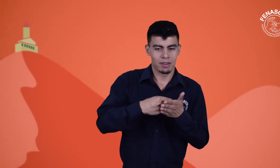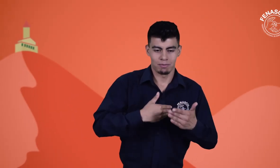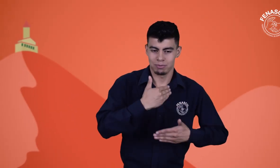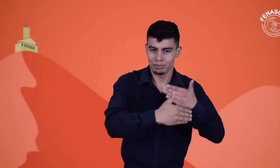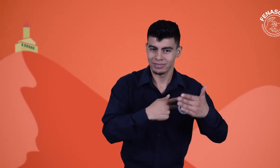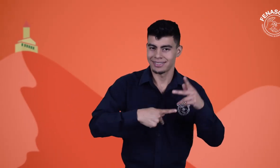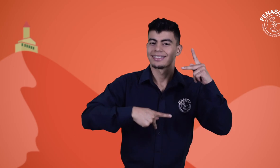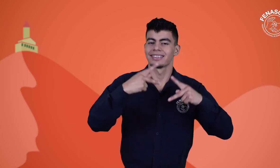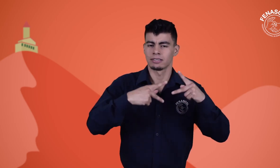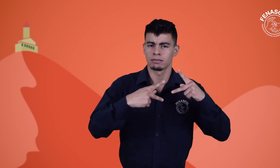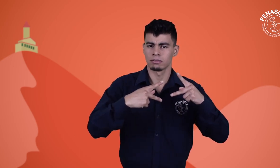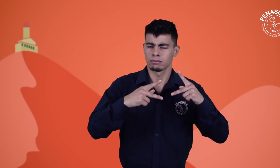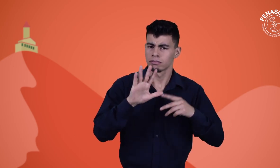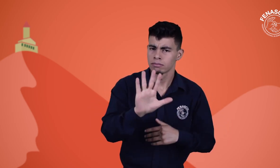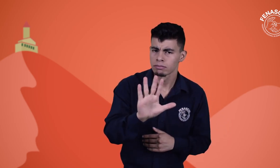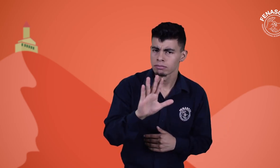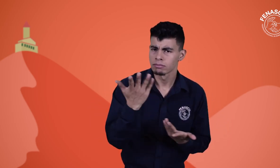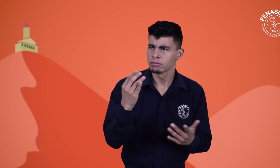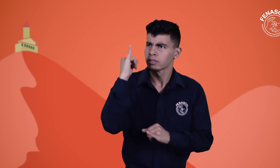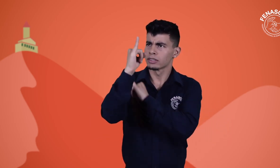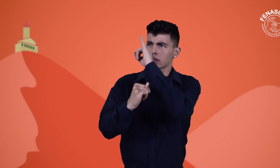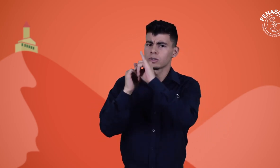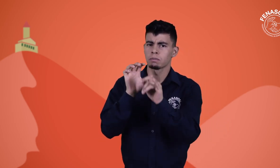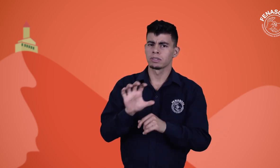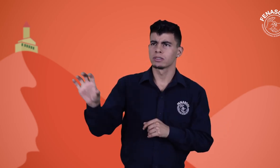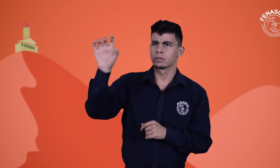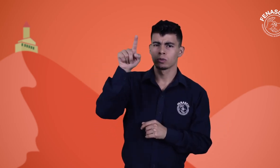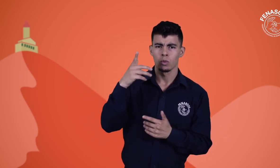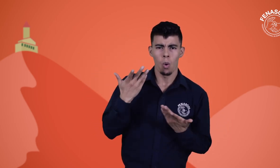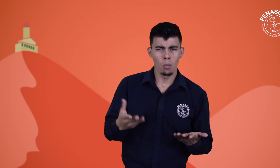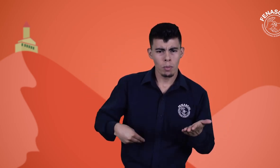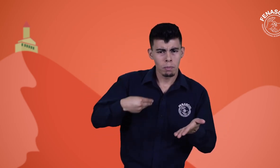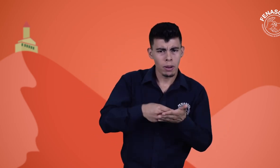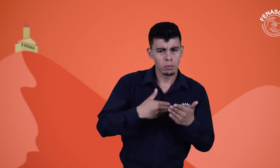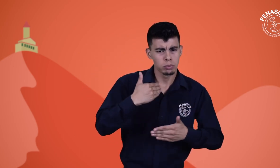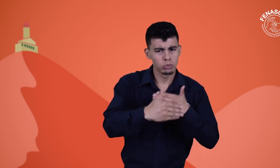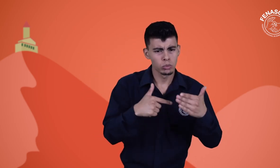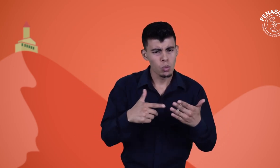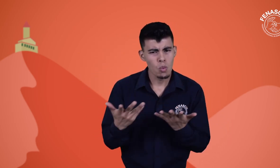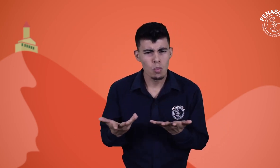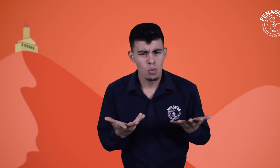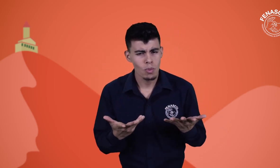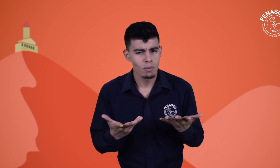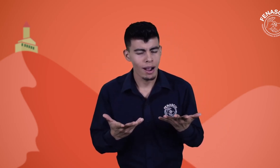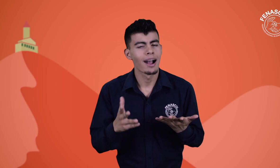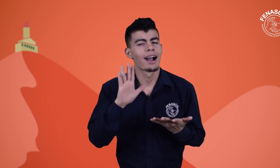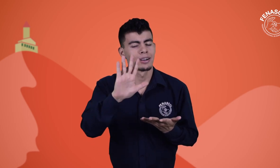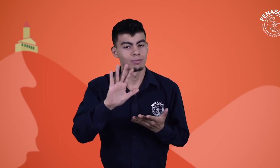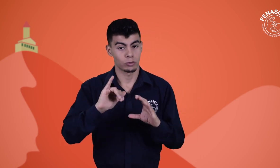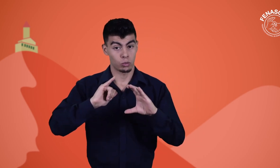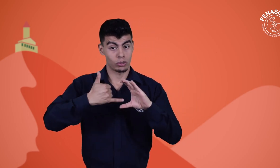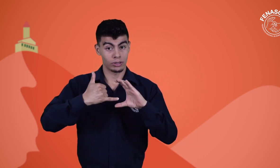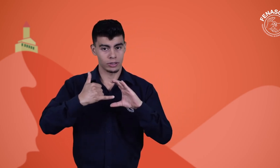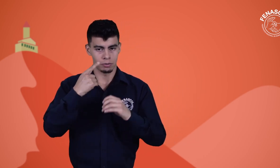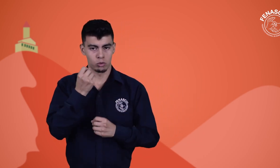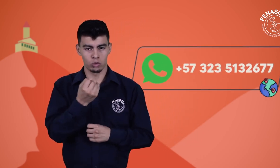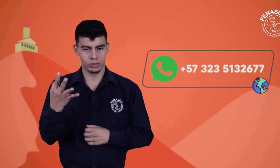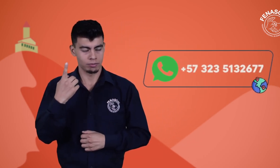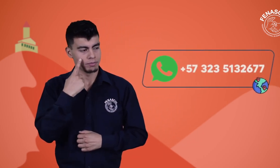Bueno ya mencioné el proceso de pago para quienes viven en Colombia que es a través de nequi Pero y para aquellos que están por fuera del país Cómo